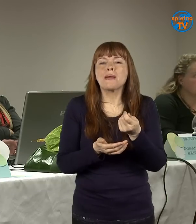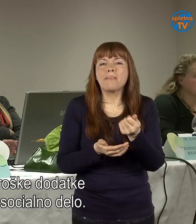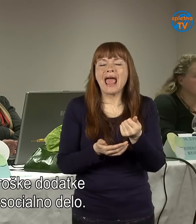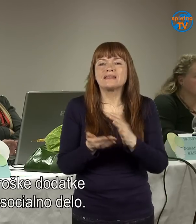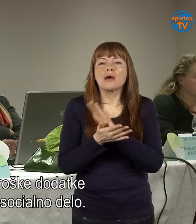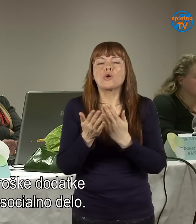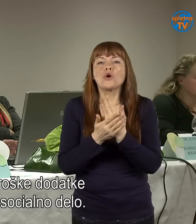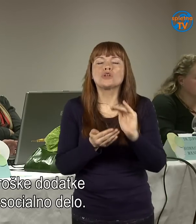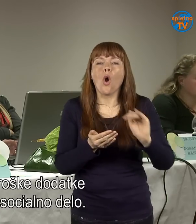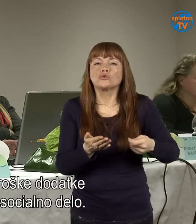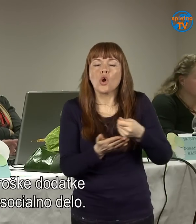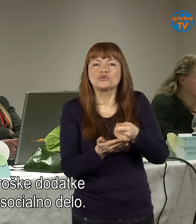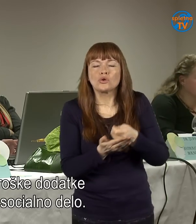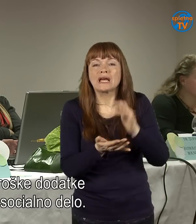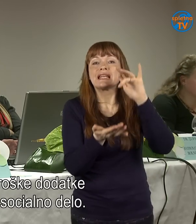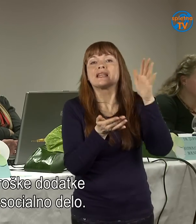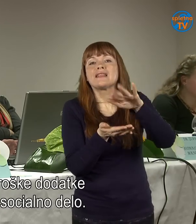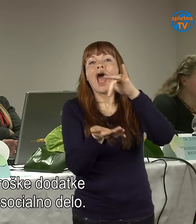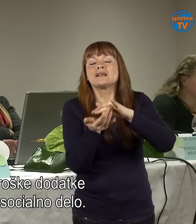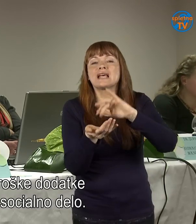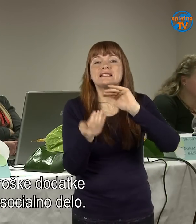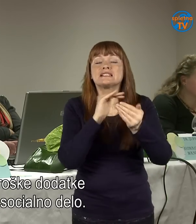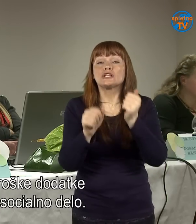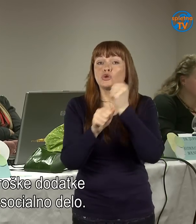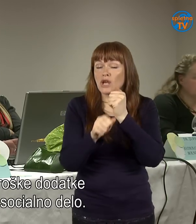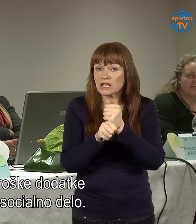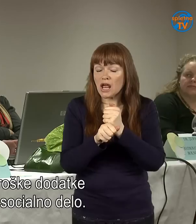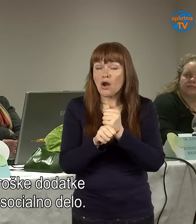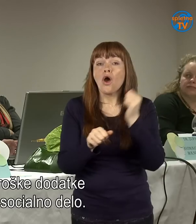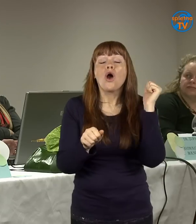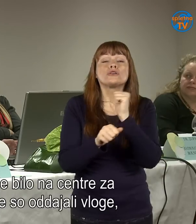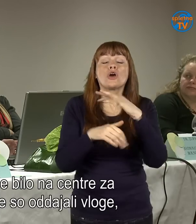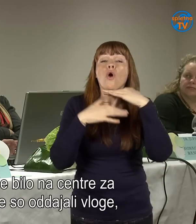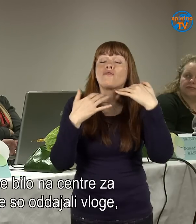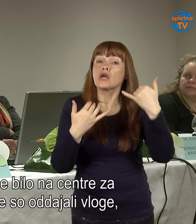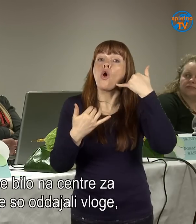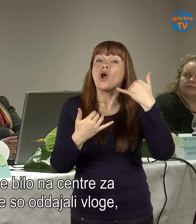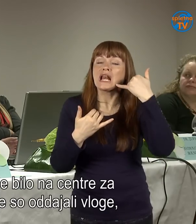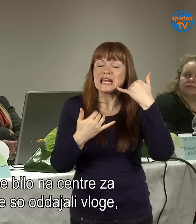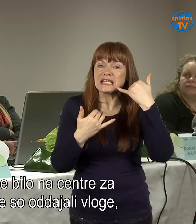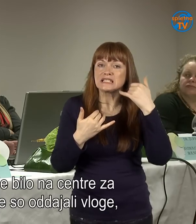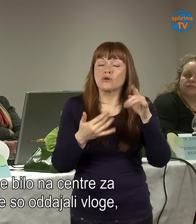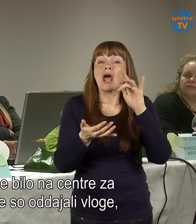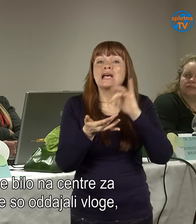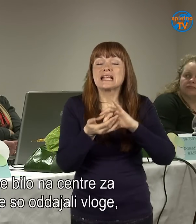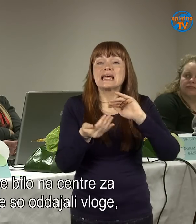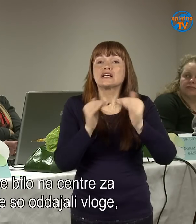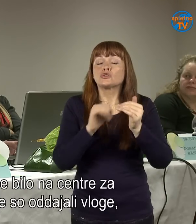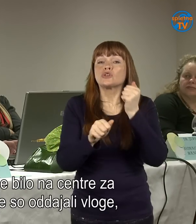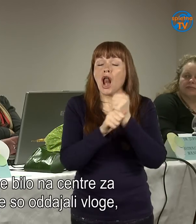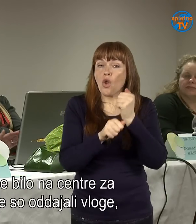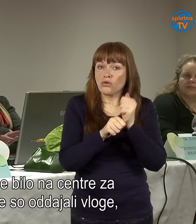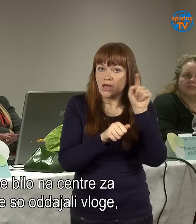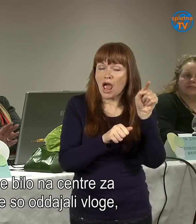štipendije, prošnje za otroške dodatke na centrih za socialno delo. In zelo veliko klicev je bilo na centrih za